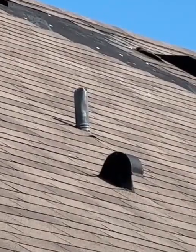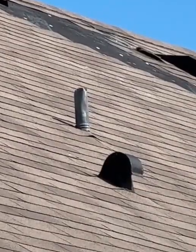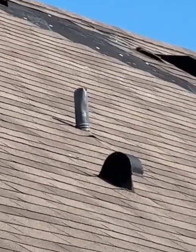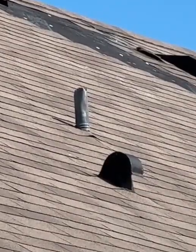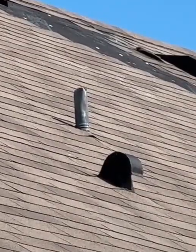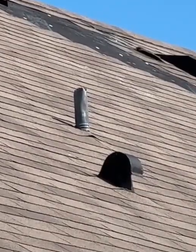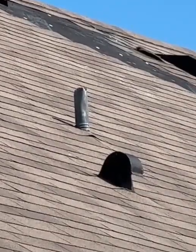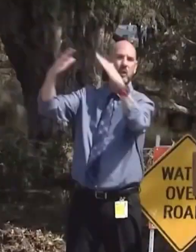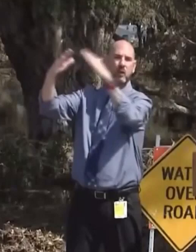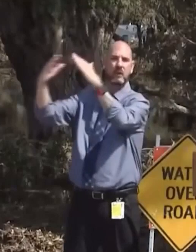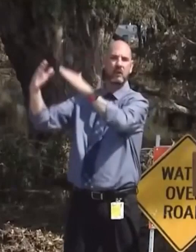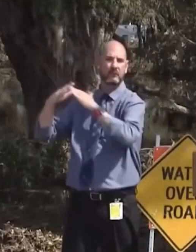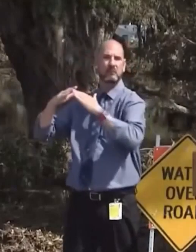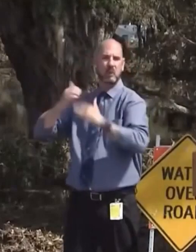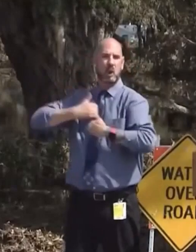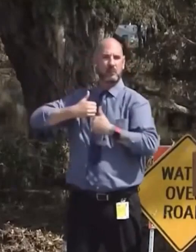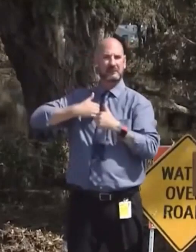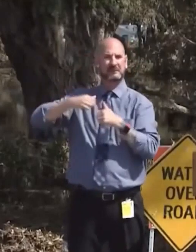estar alertas.